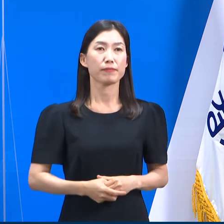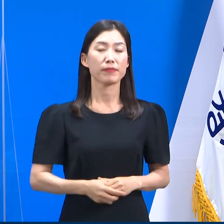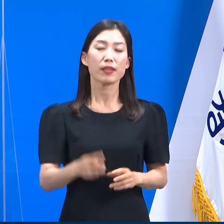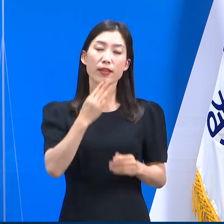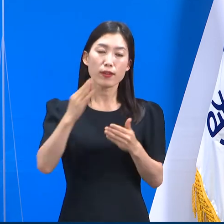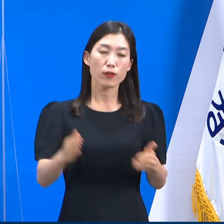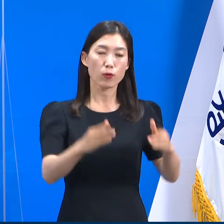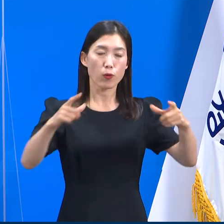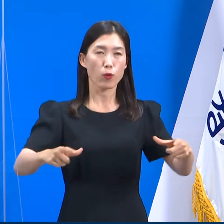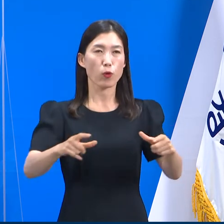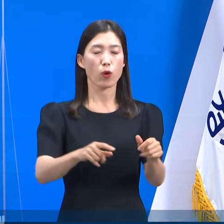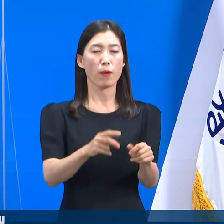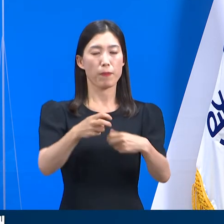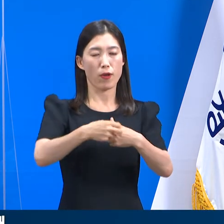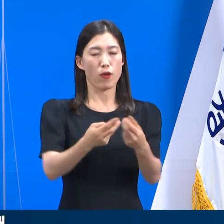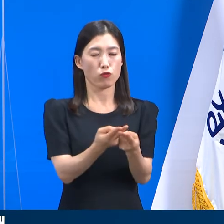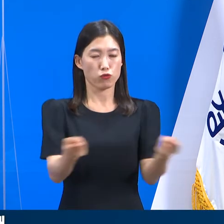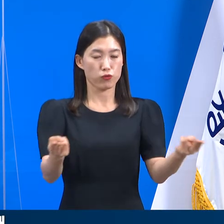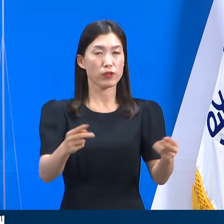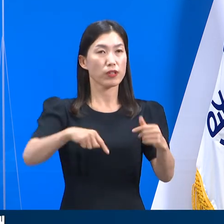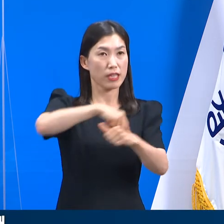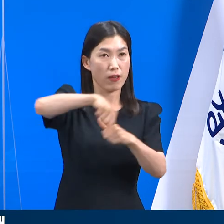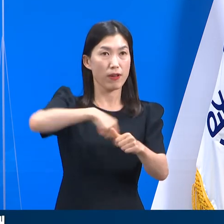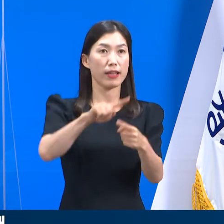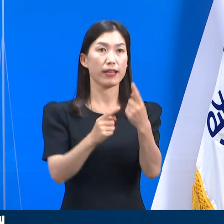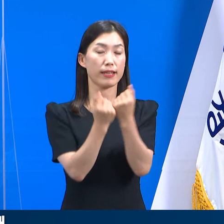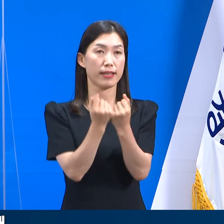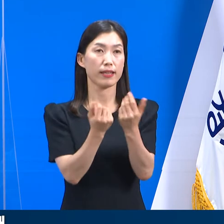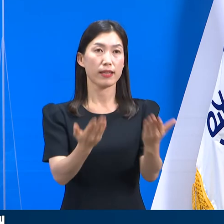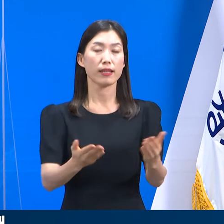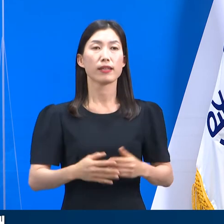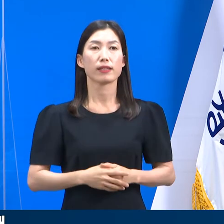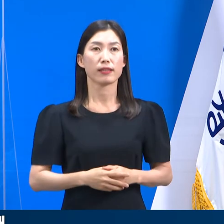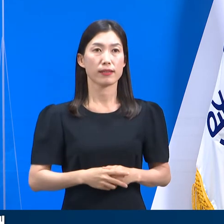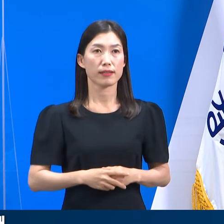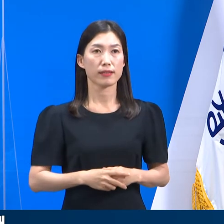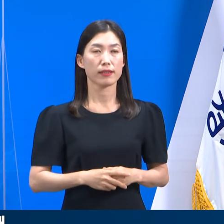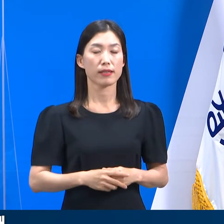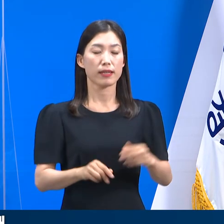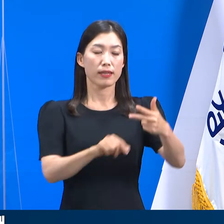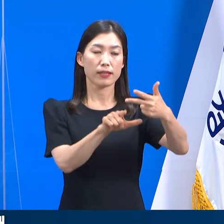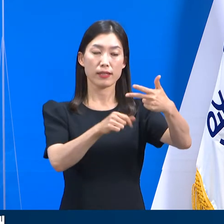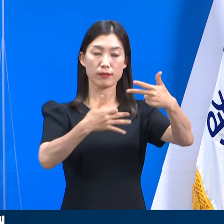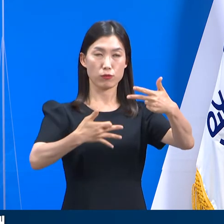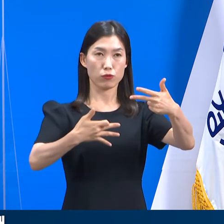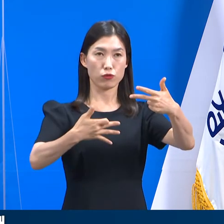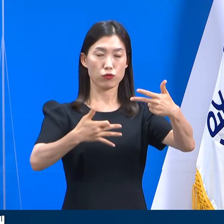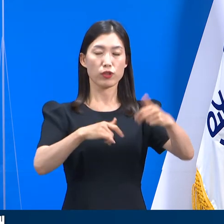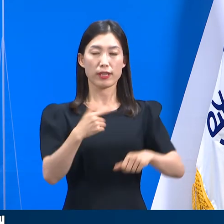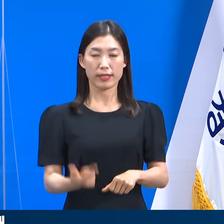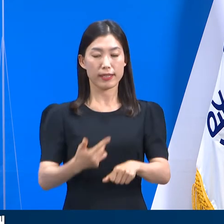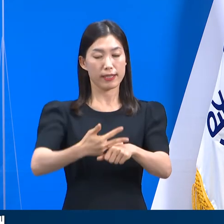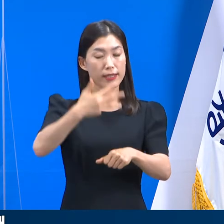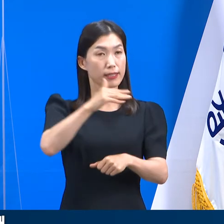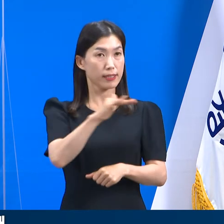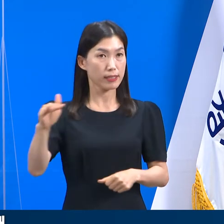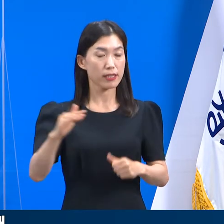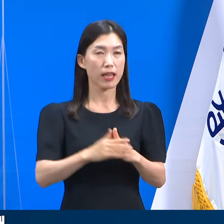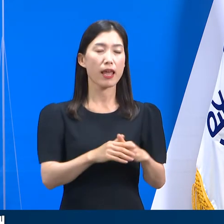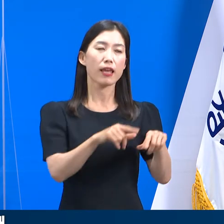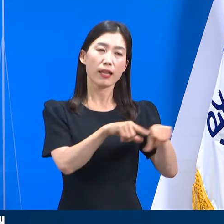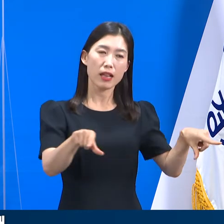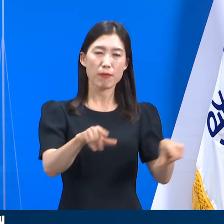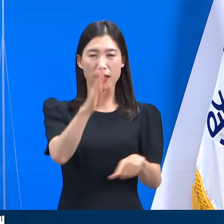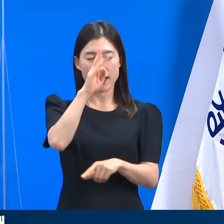경기도 코로나19 병상 운용 현황에 대하여 말씀드리겠습니다. 7월 19일 20시 기준 일반과